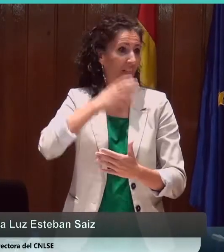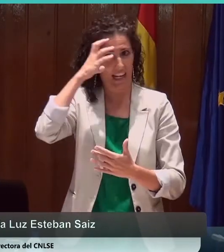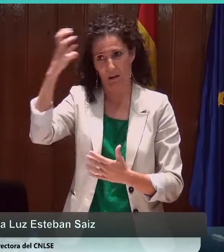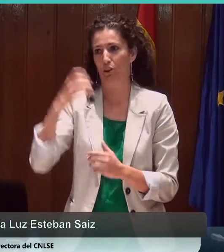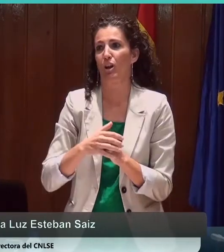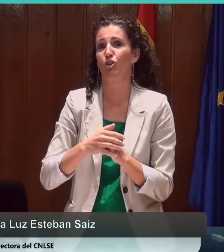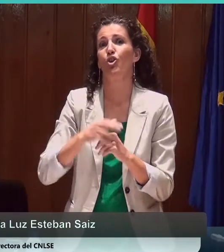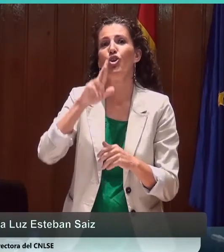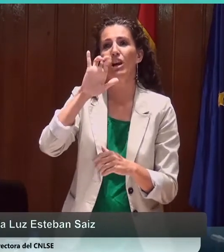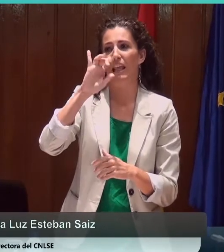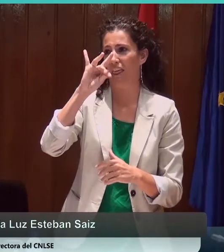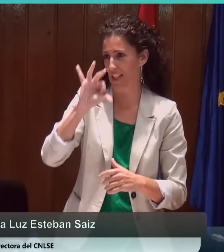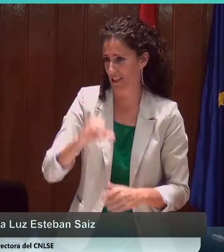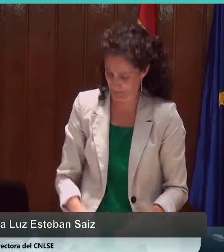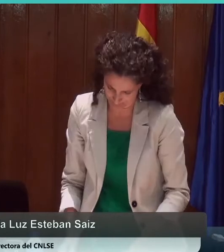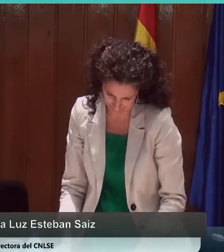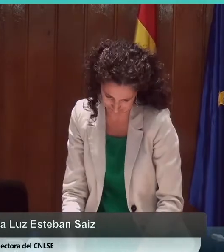discapacidad del Real patronato redis